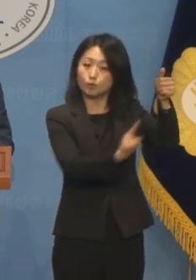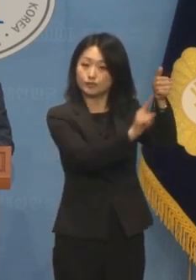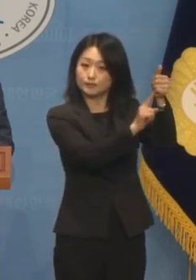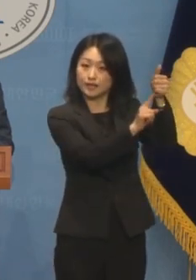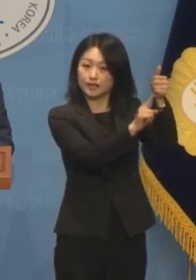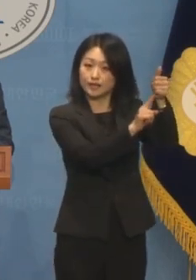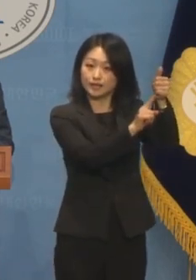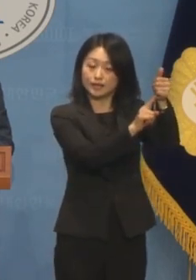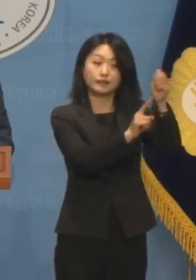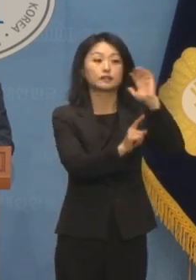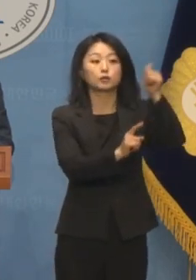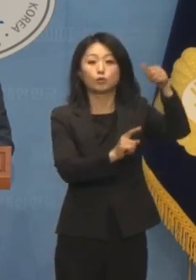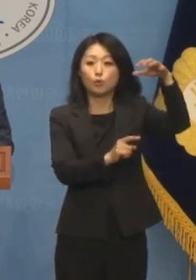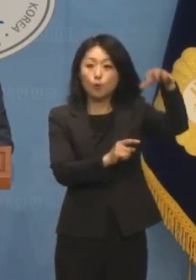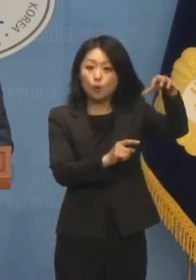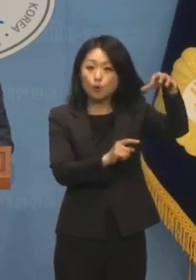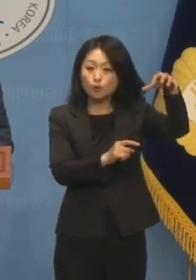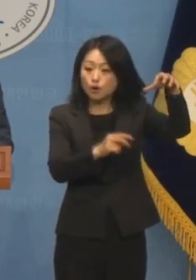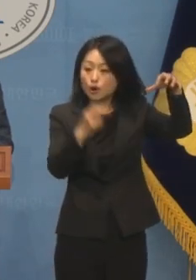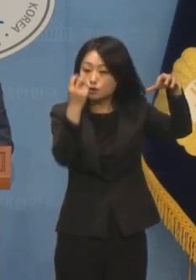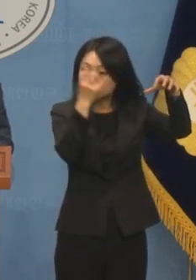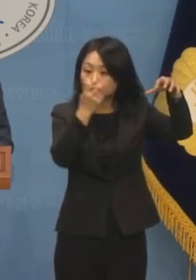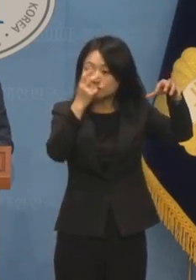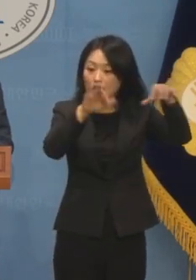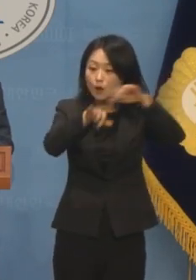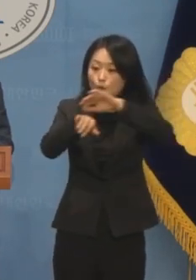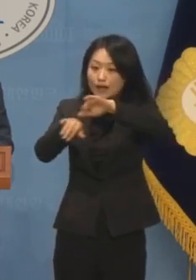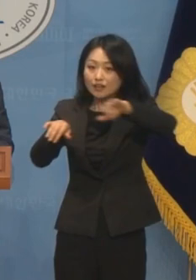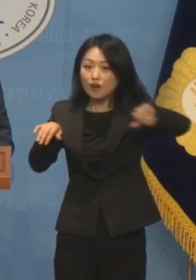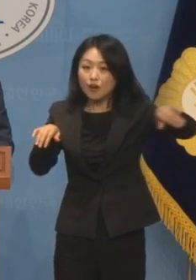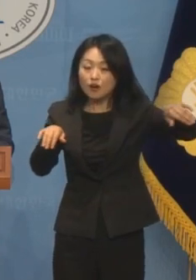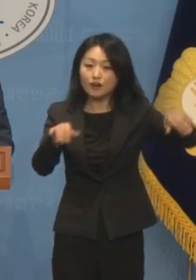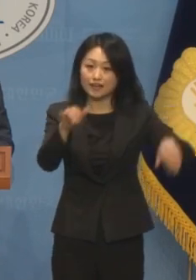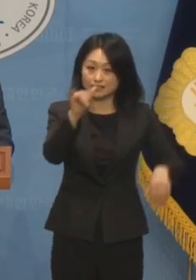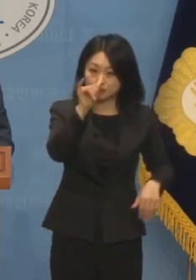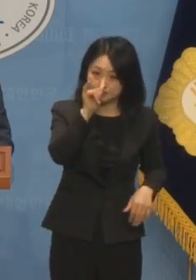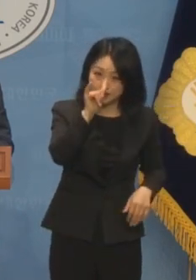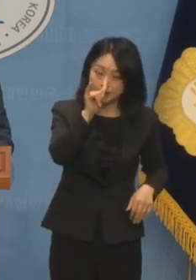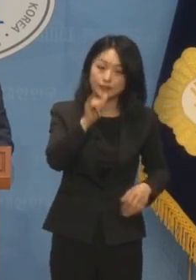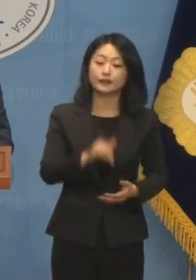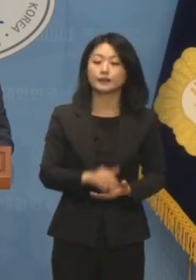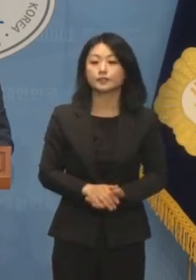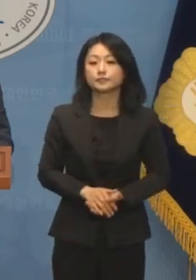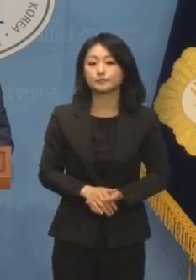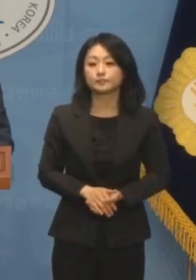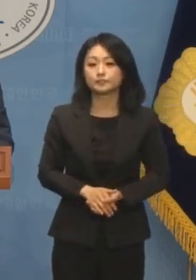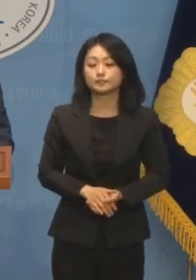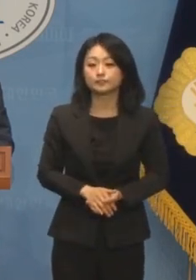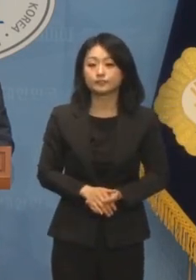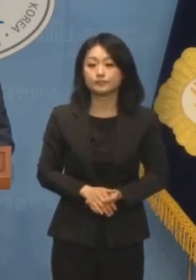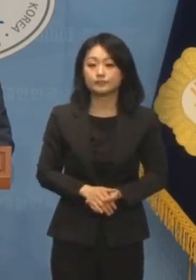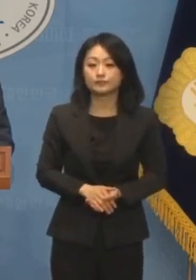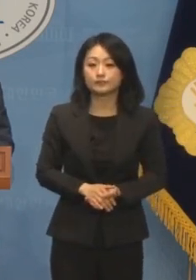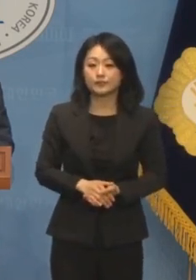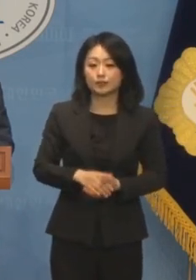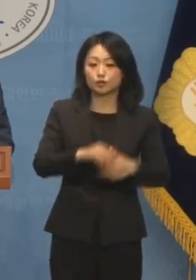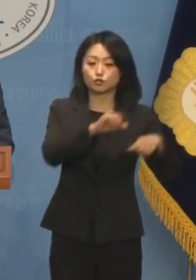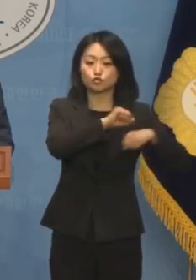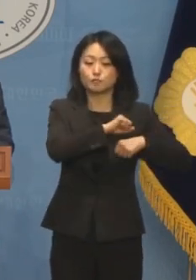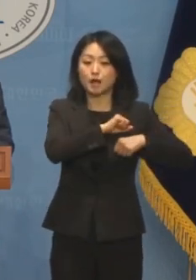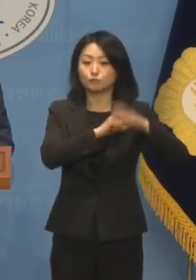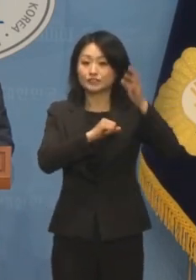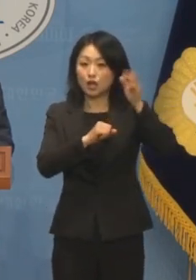대통령실이 사건 초기부터 수사에 관여하려 한 정황으로 볼 수밖에 없습니다. 이종섭 전